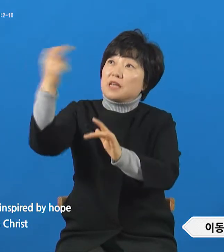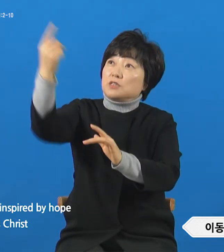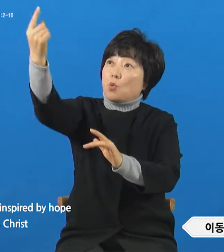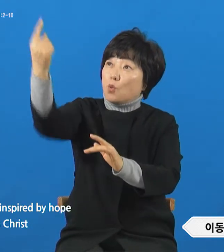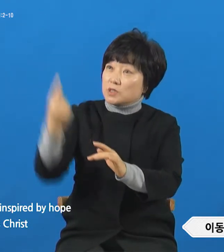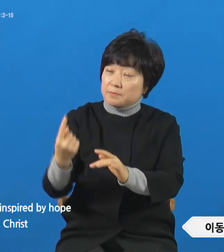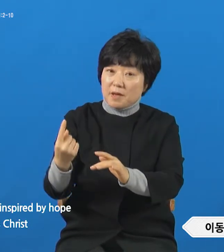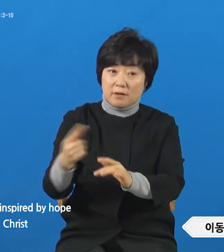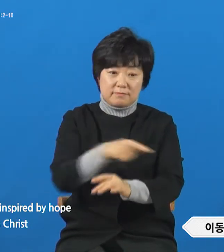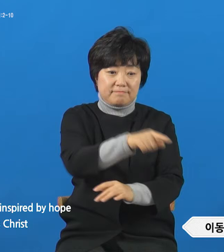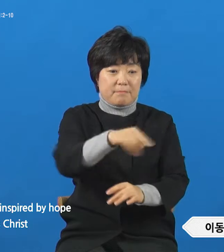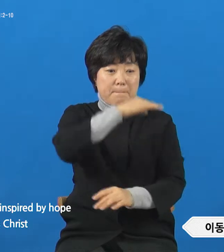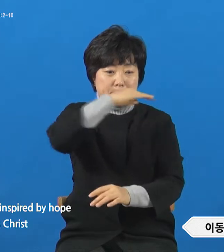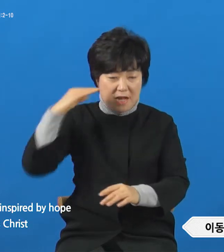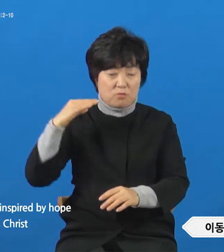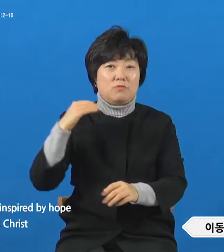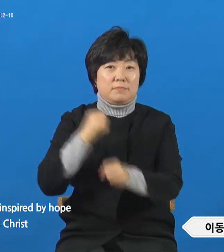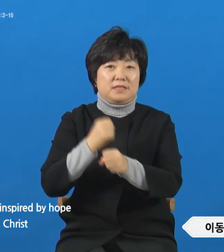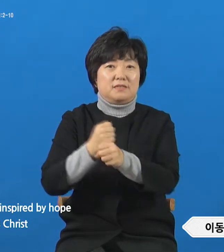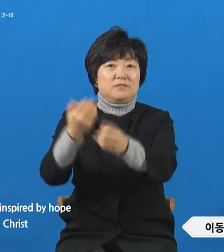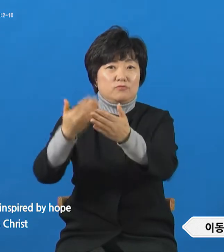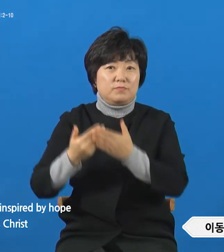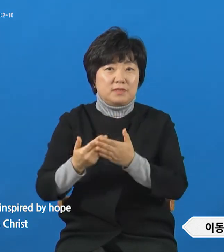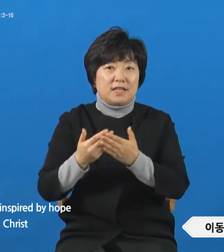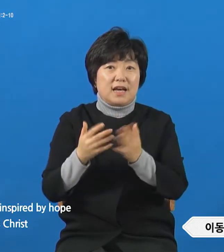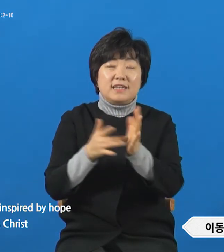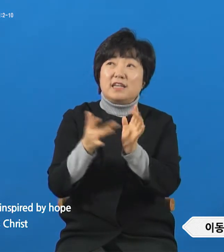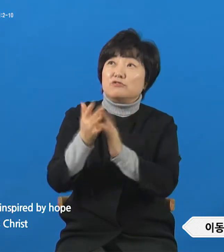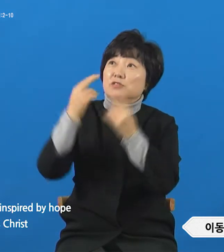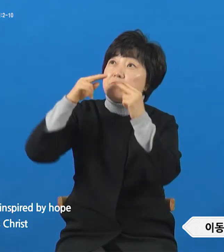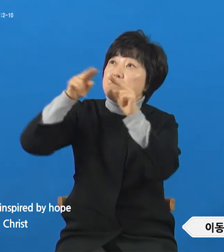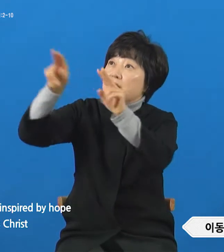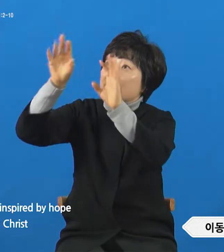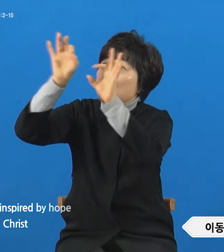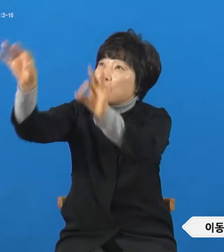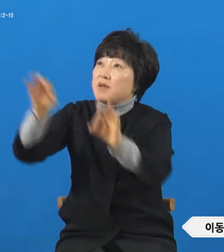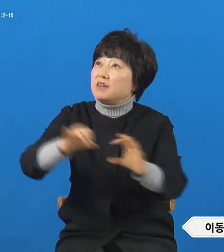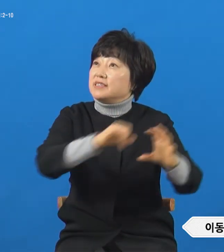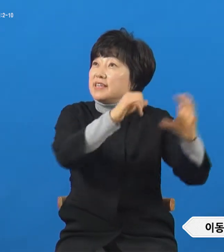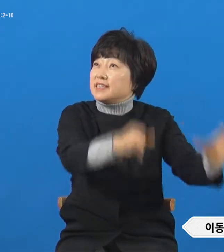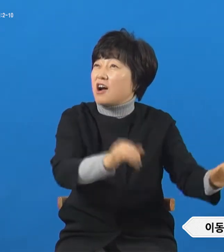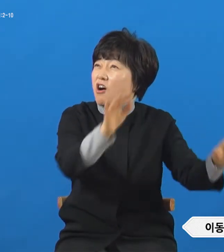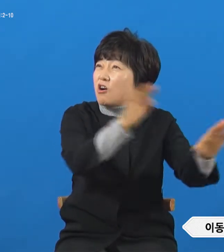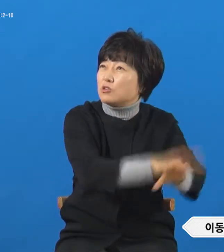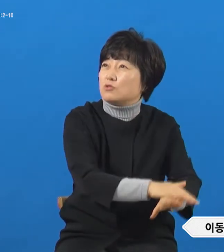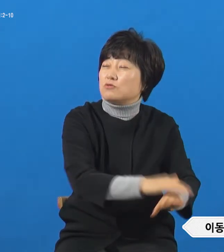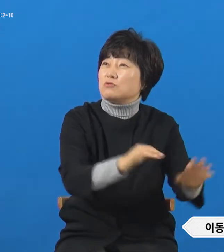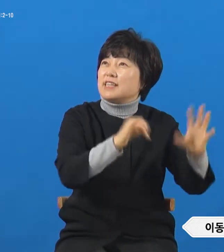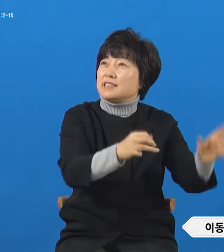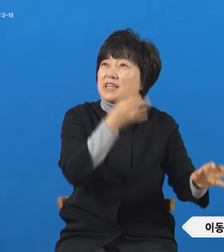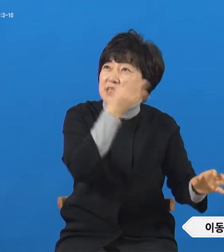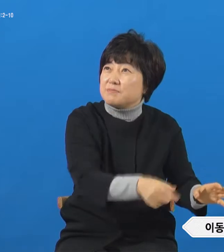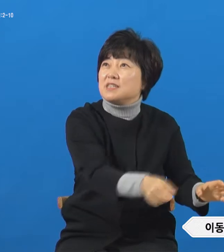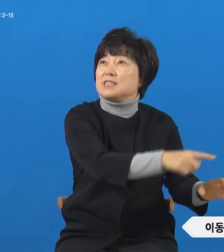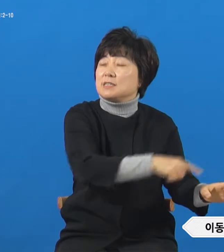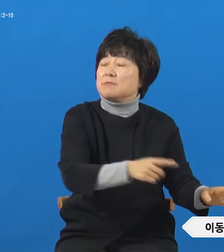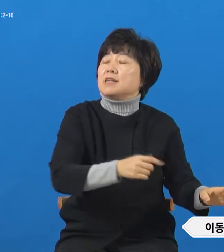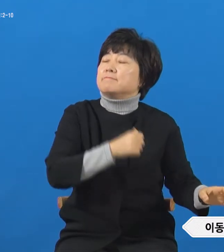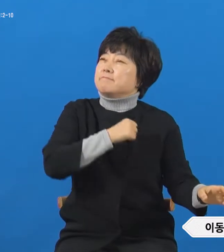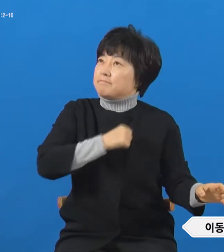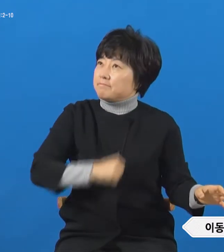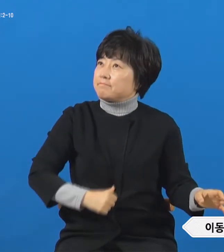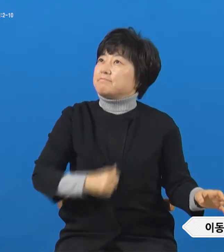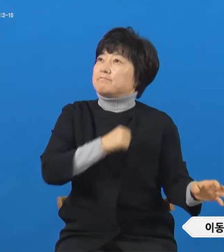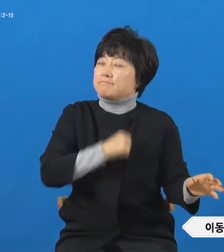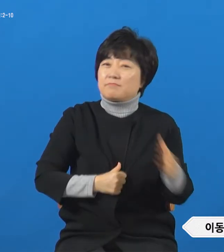것을 바로잡아 주실 것입니다. 그 예수님 바라보았을 때 세상은 어둡고 세상은 힘들지만 우리는